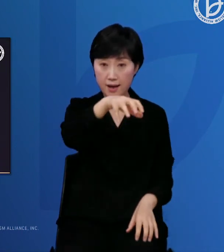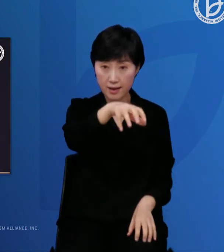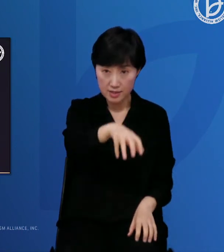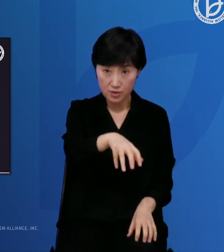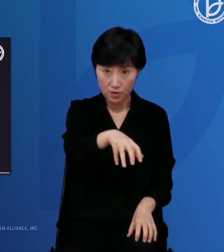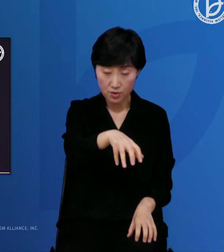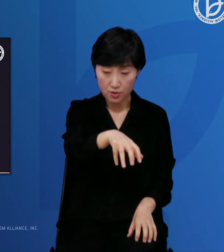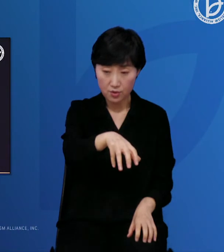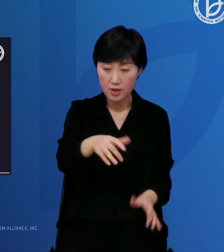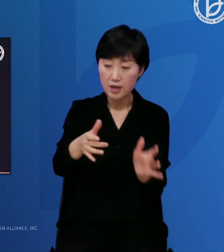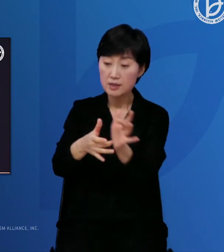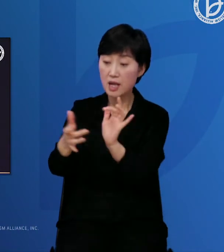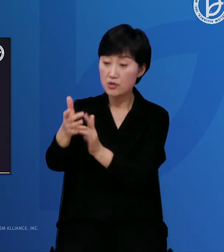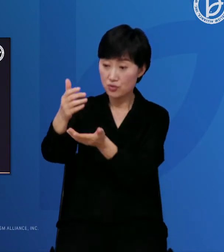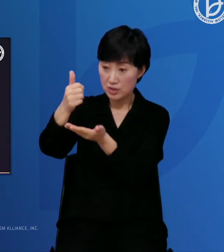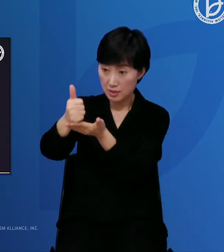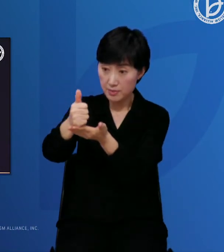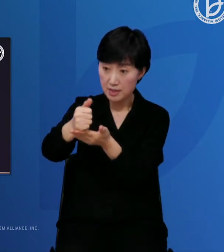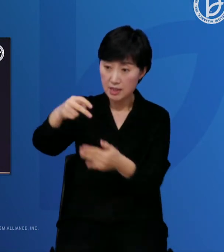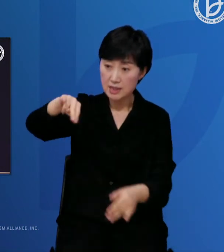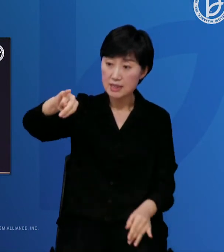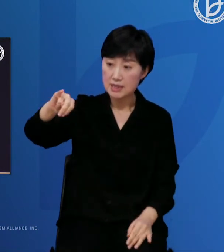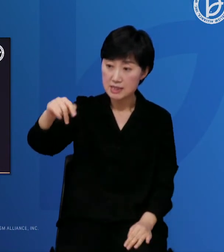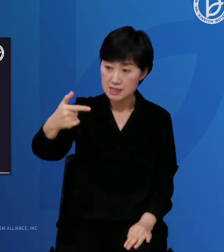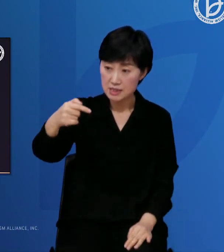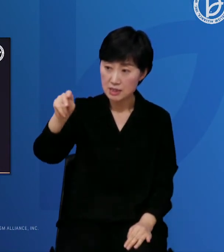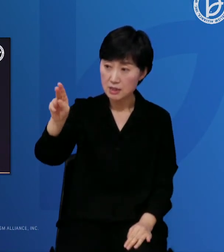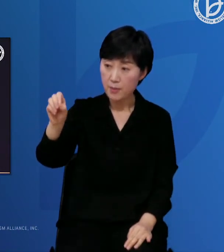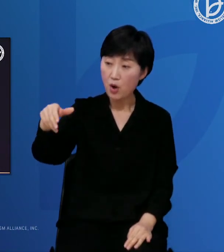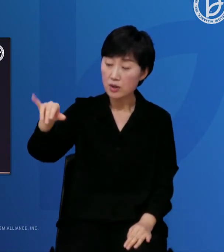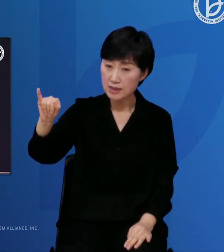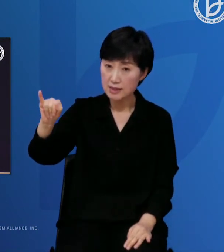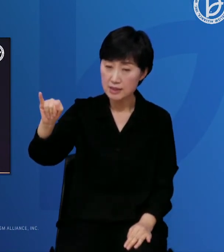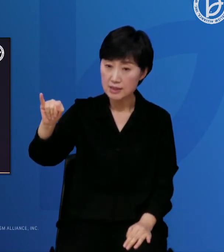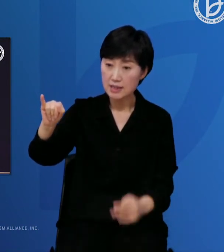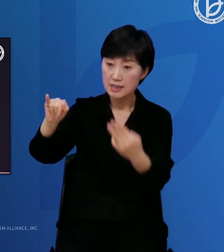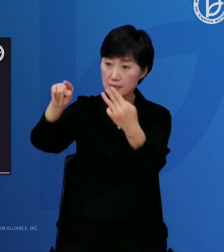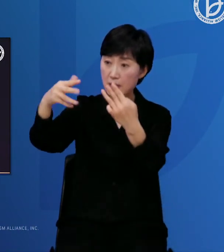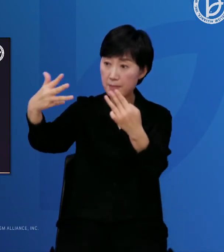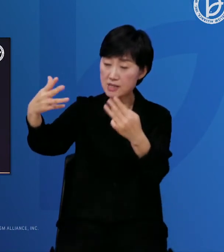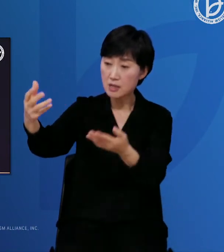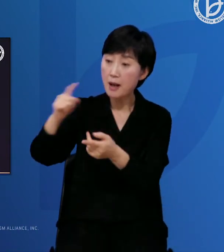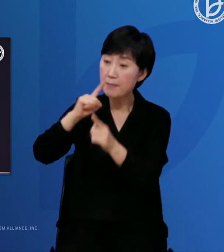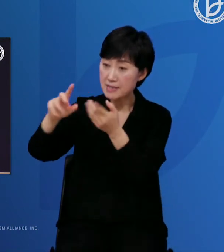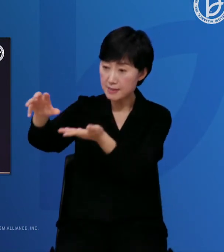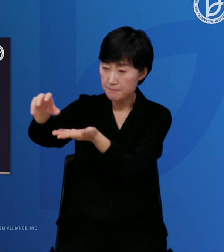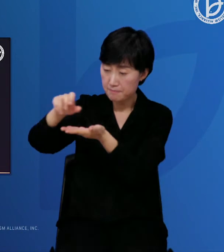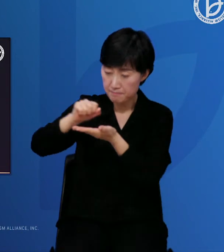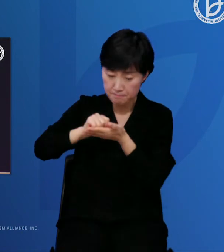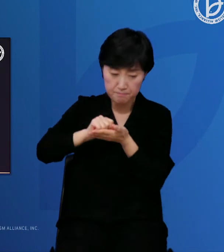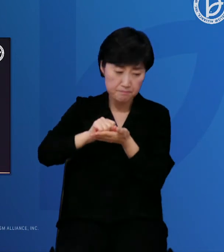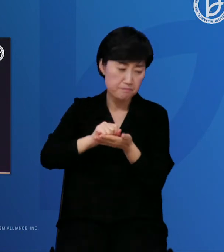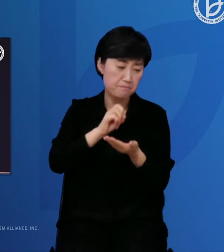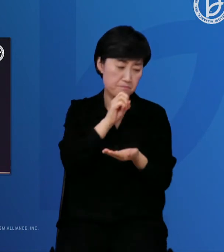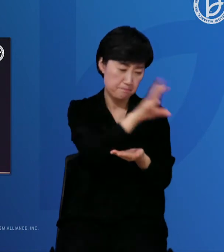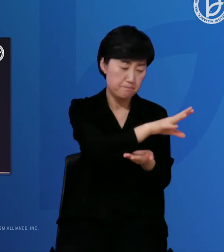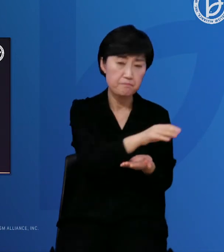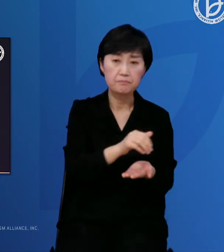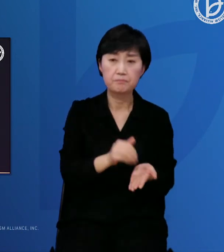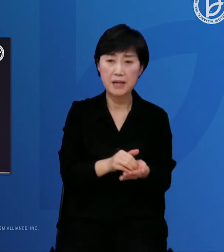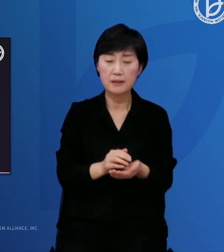말씀을 예수님이 인용한 거예요. And this is when Jesus references the message, the words that were spoken in the wilderness in Deuteronomy